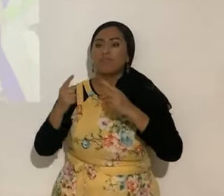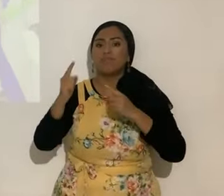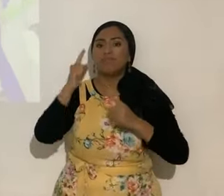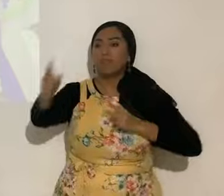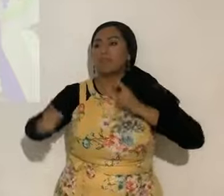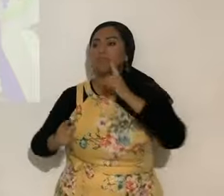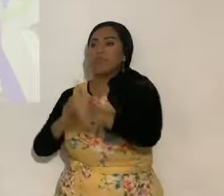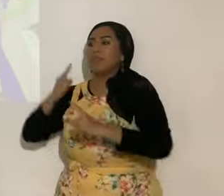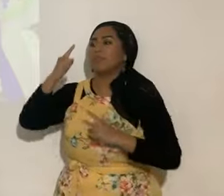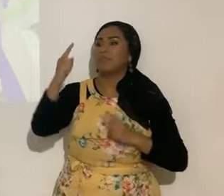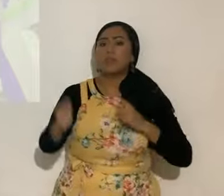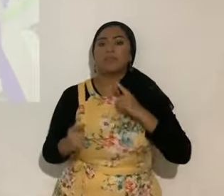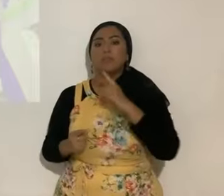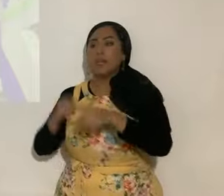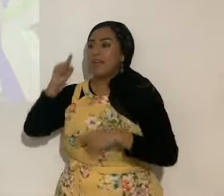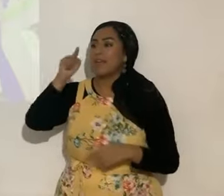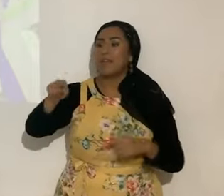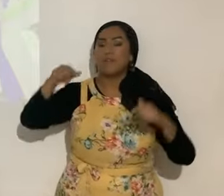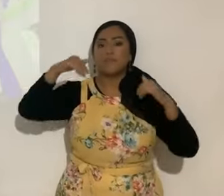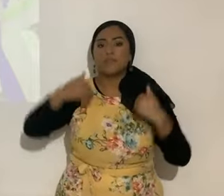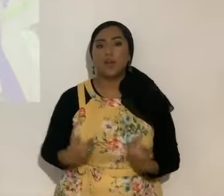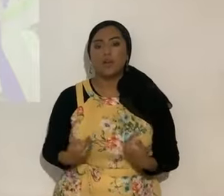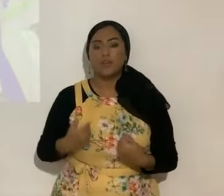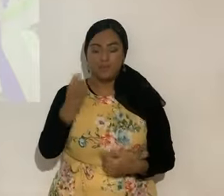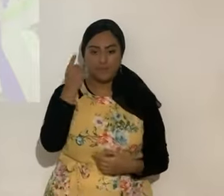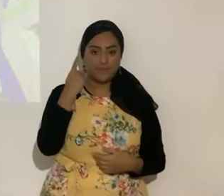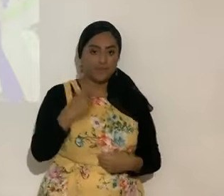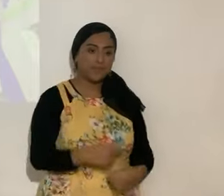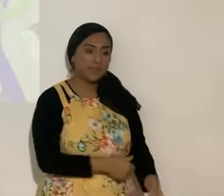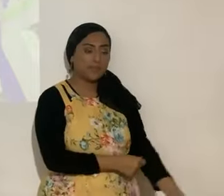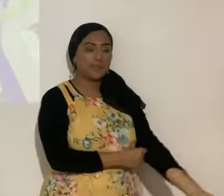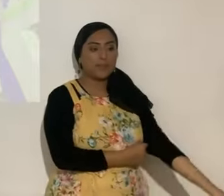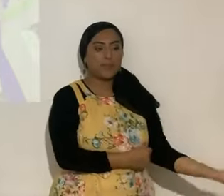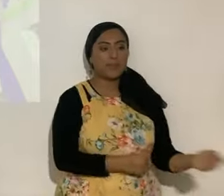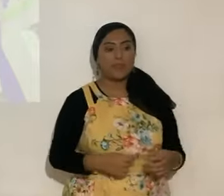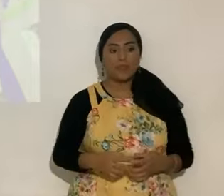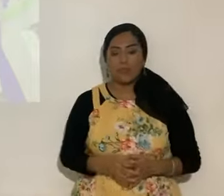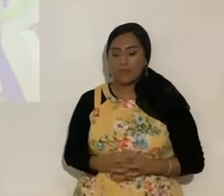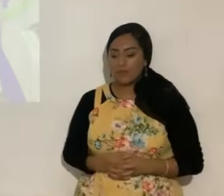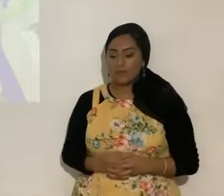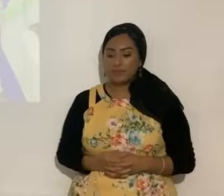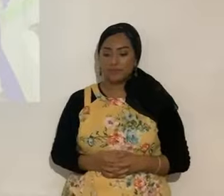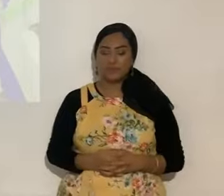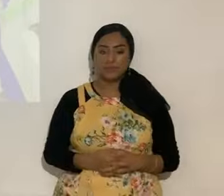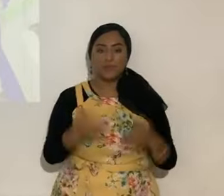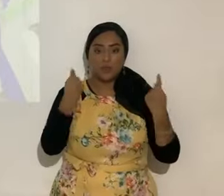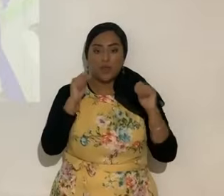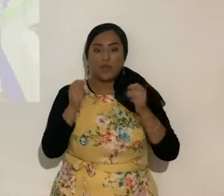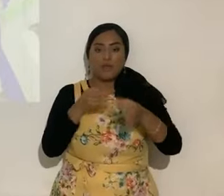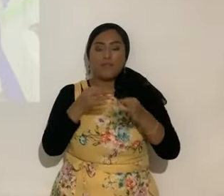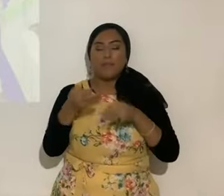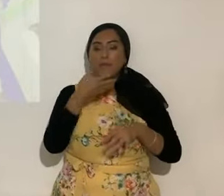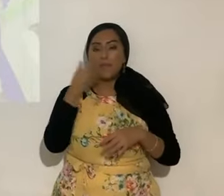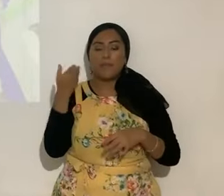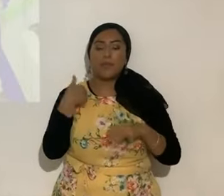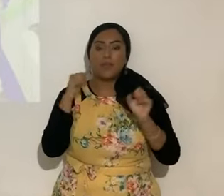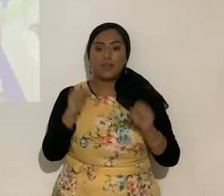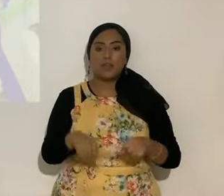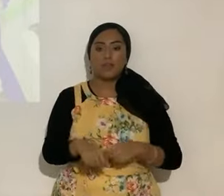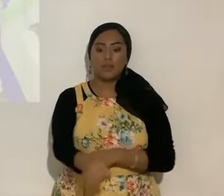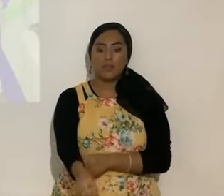No sé si me estoy dando a entender, porque ustedes son inteligentes y captan a la primera, pero a veces el maestro no es muy bueno. Y entonces, hay que